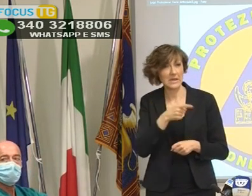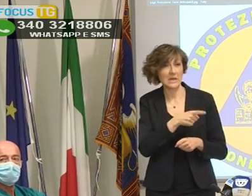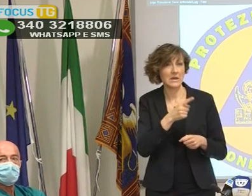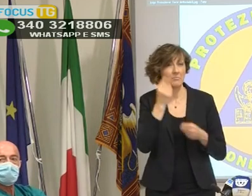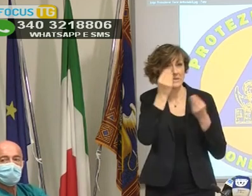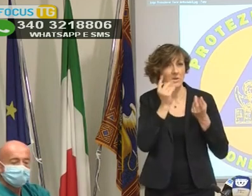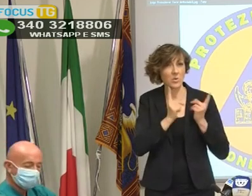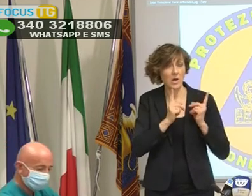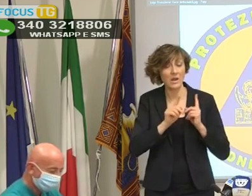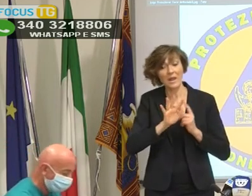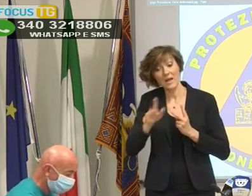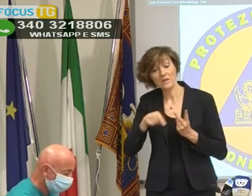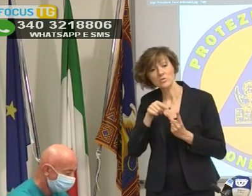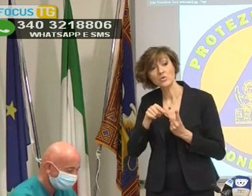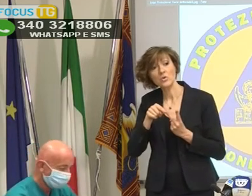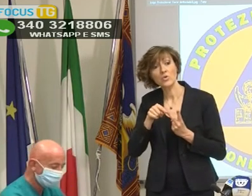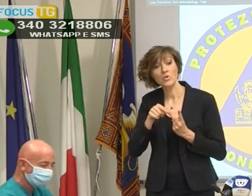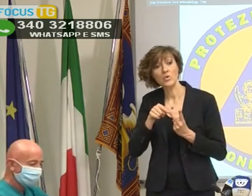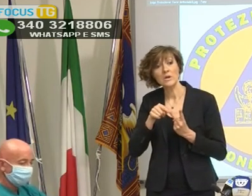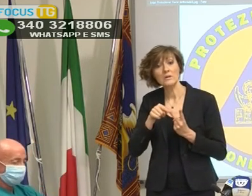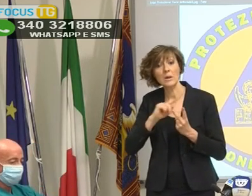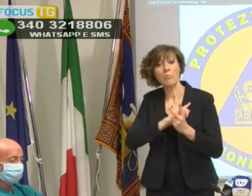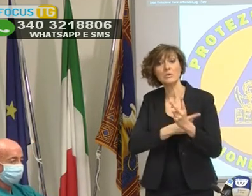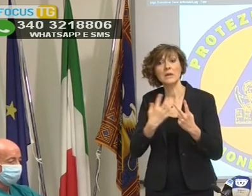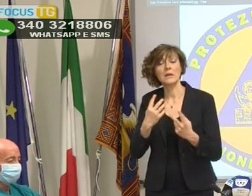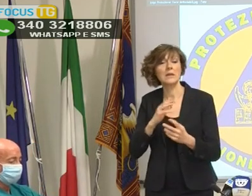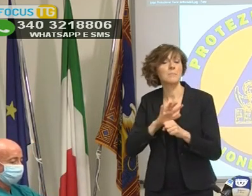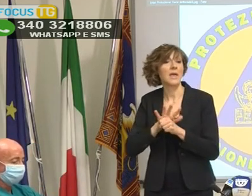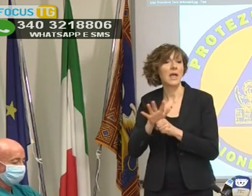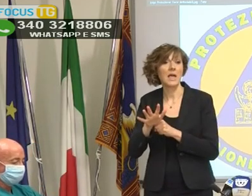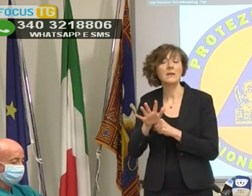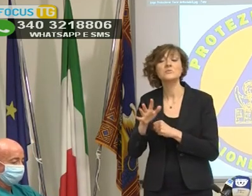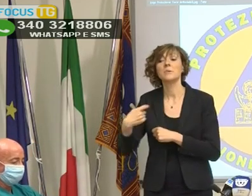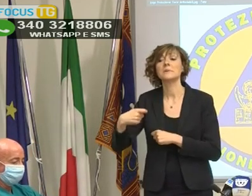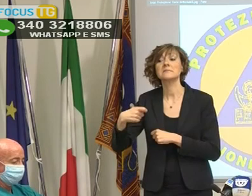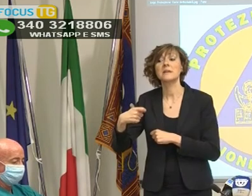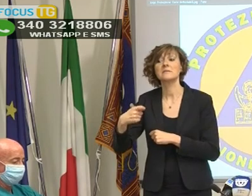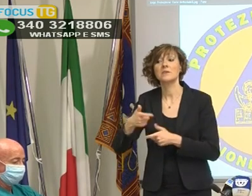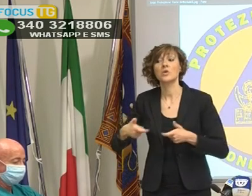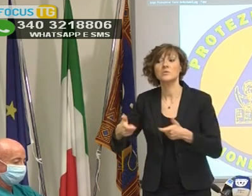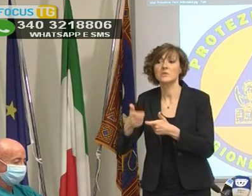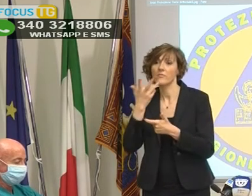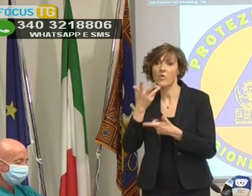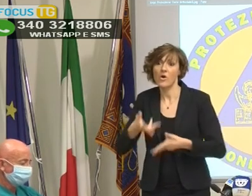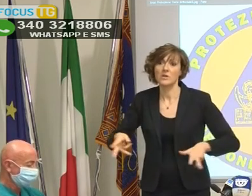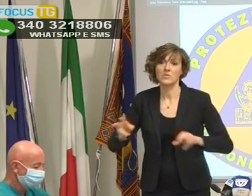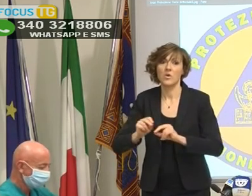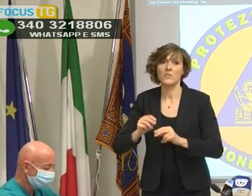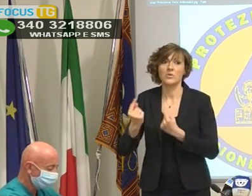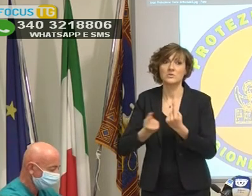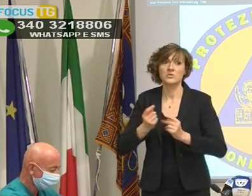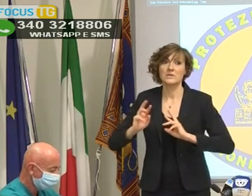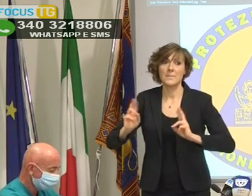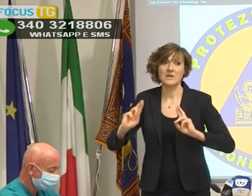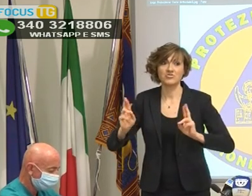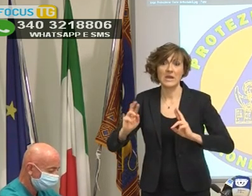lei. L'altra cosa, questo tema dei pieni poteri, cioè il Presidente del Consiglio si è orientato a rinnovare lo stato di emergenza.